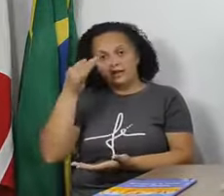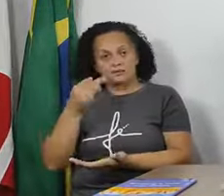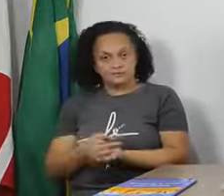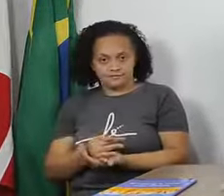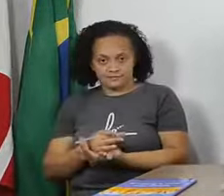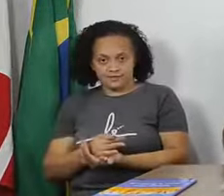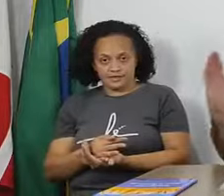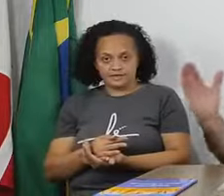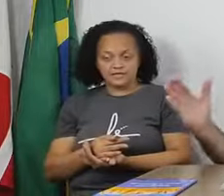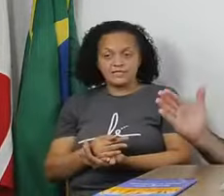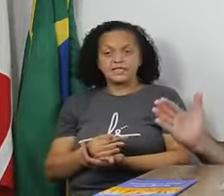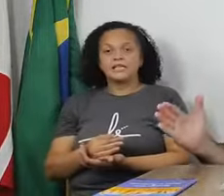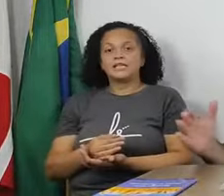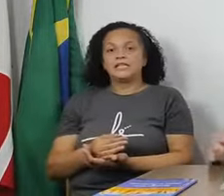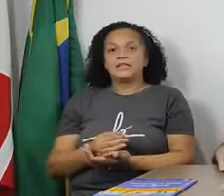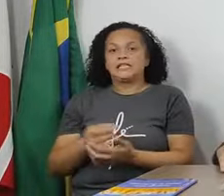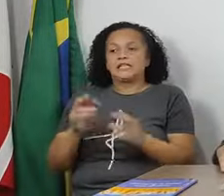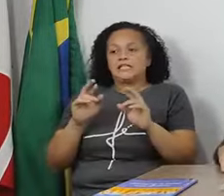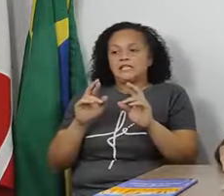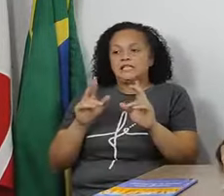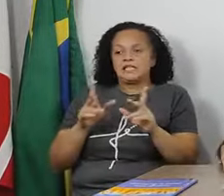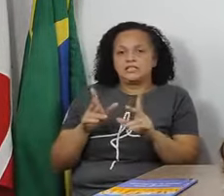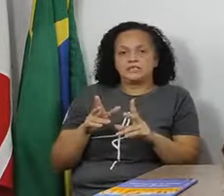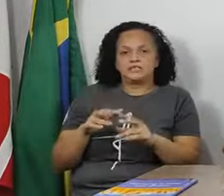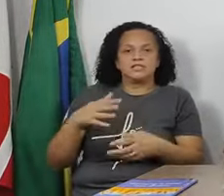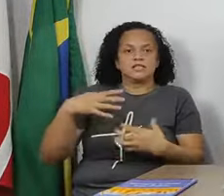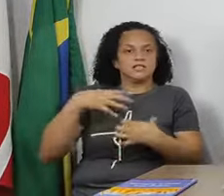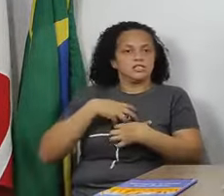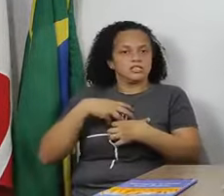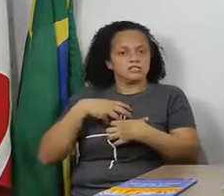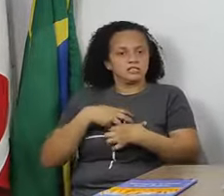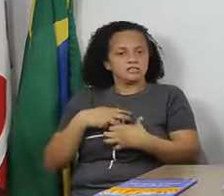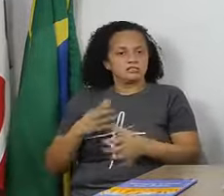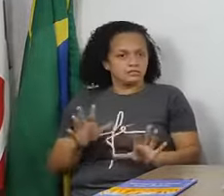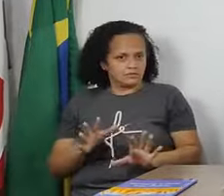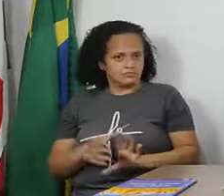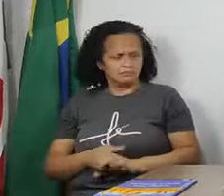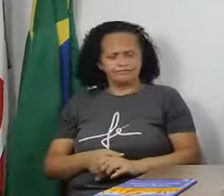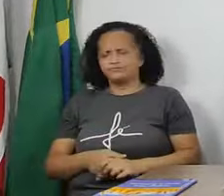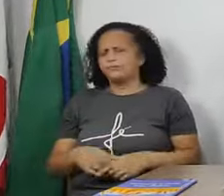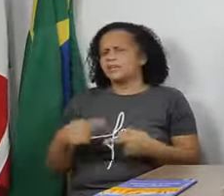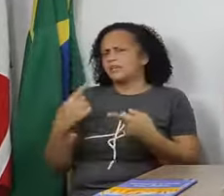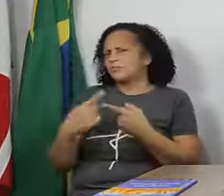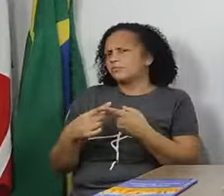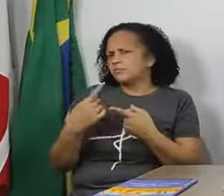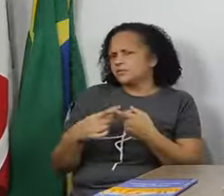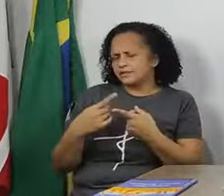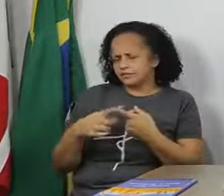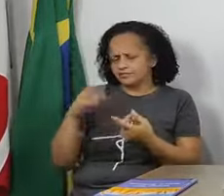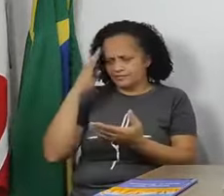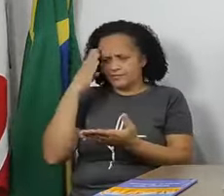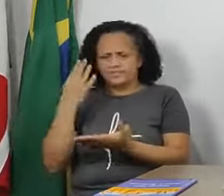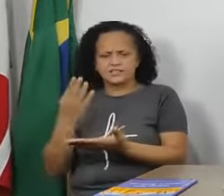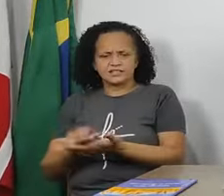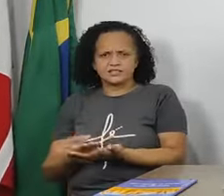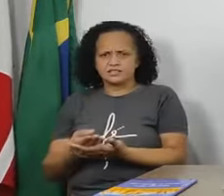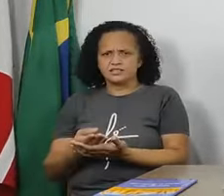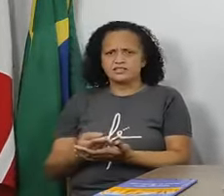versus sentimentos, né? Porque eu acredito que uma das maiores